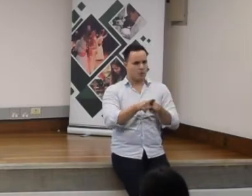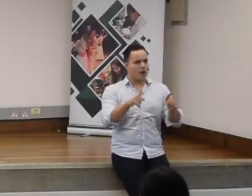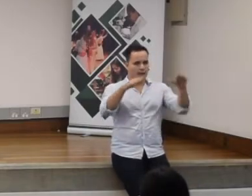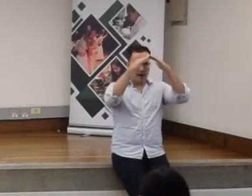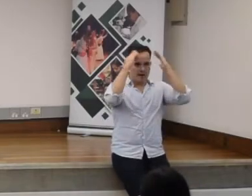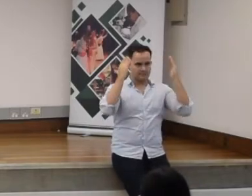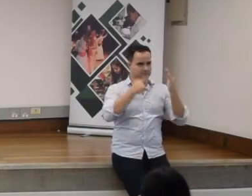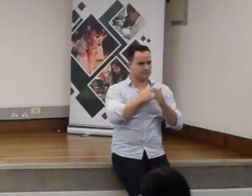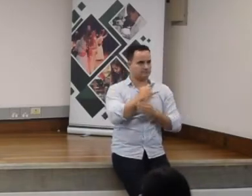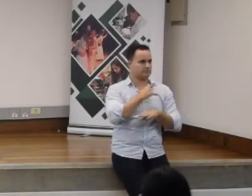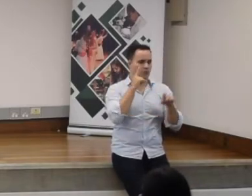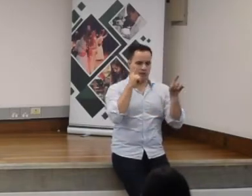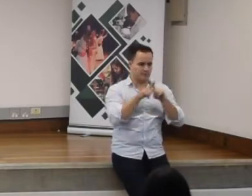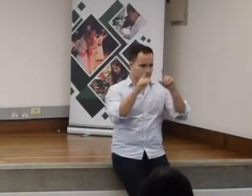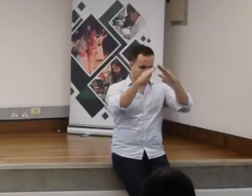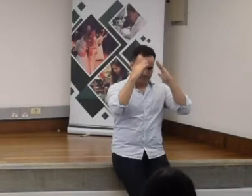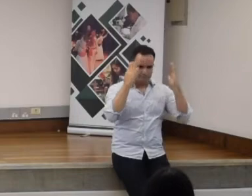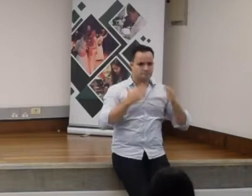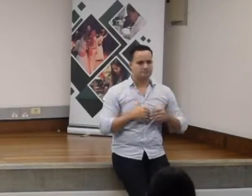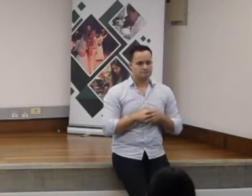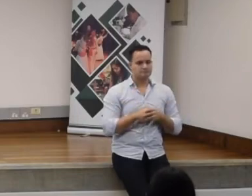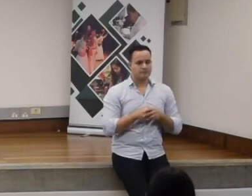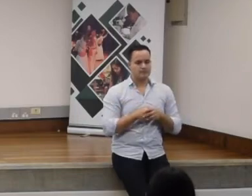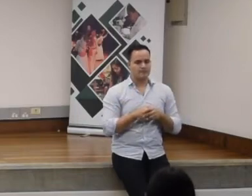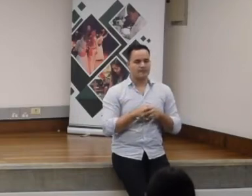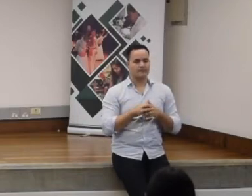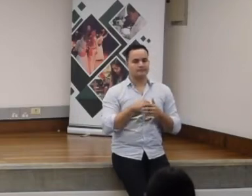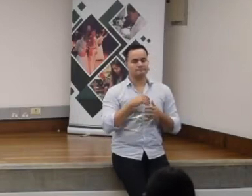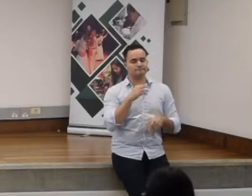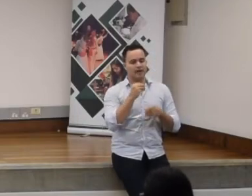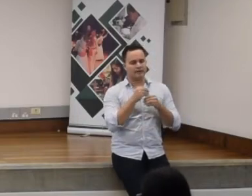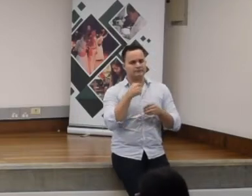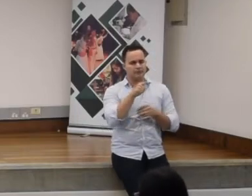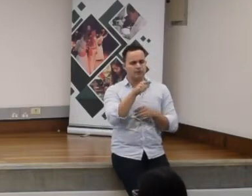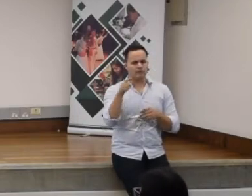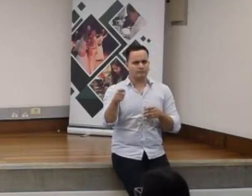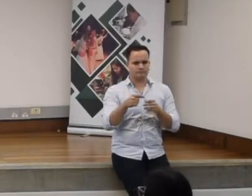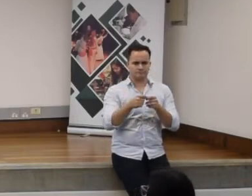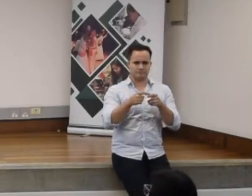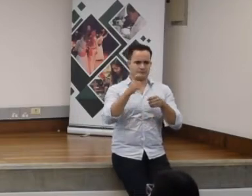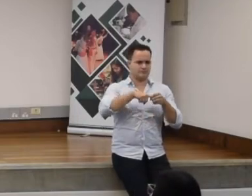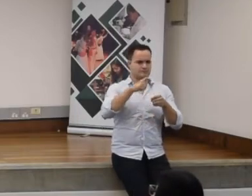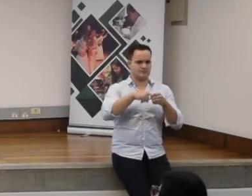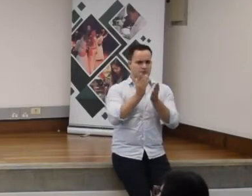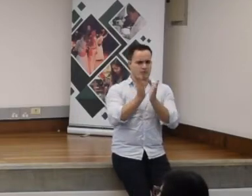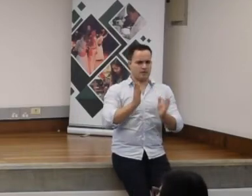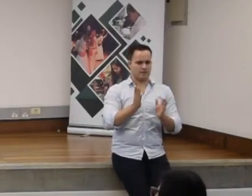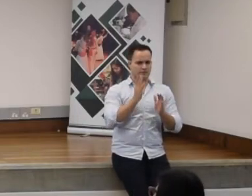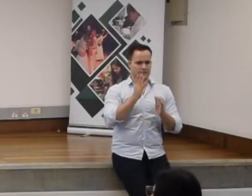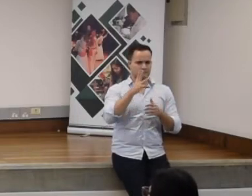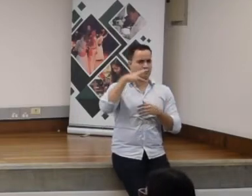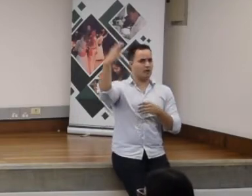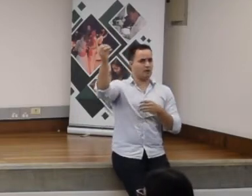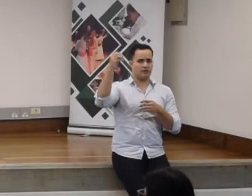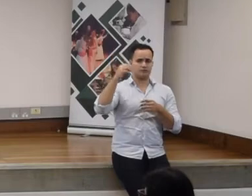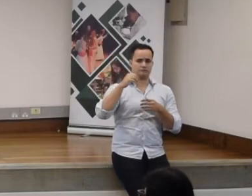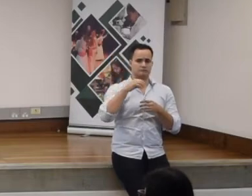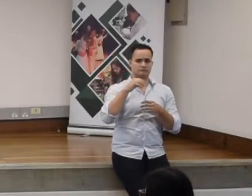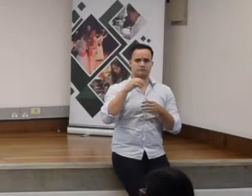universidad, el incremento de la proporción de estudiantes que vienen de afuera, de